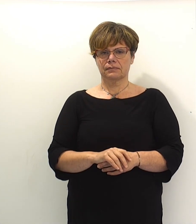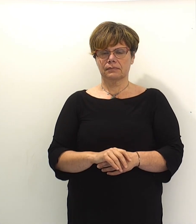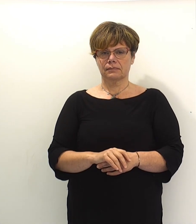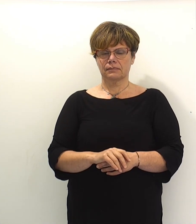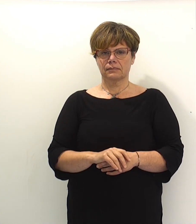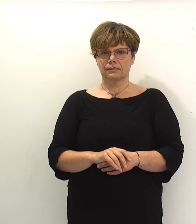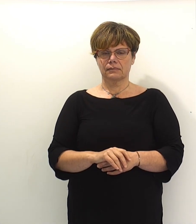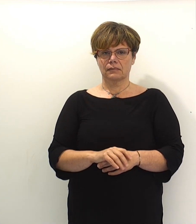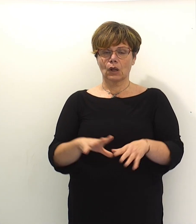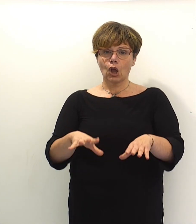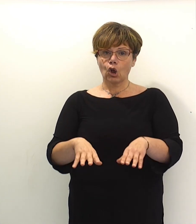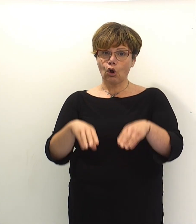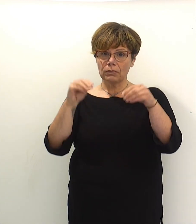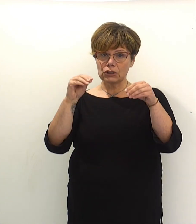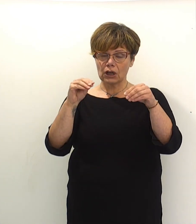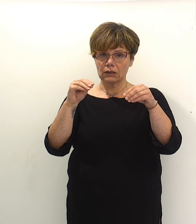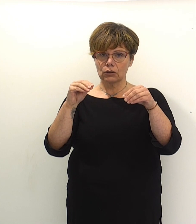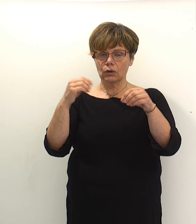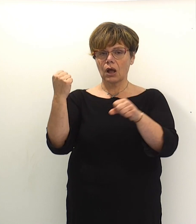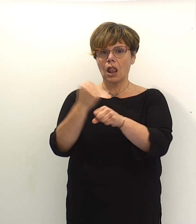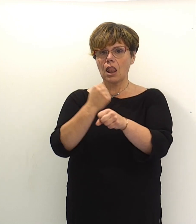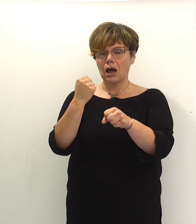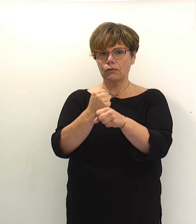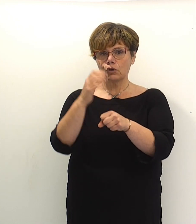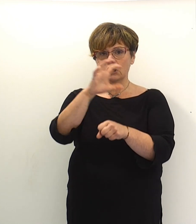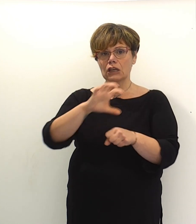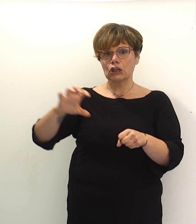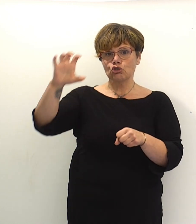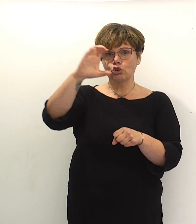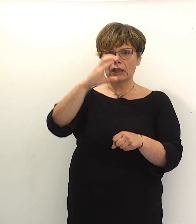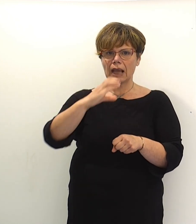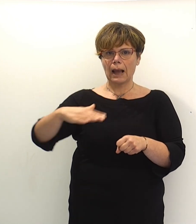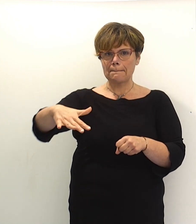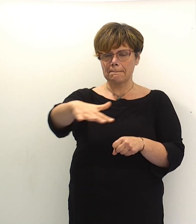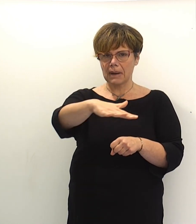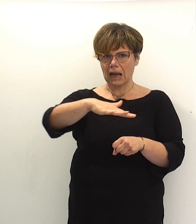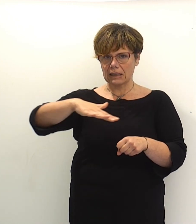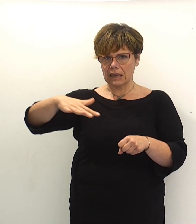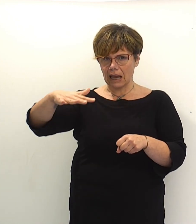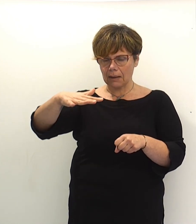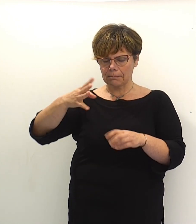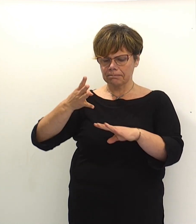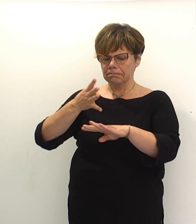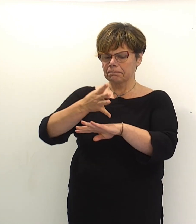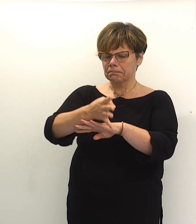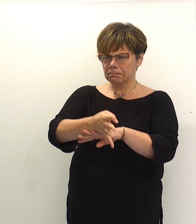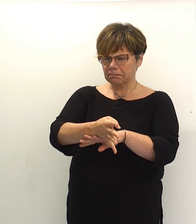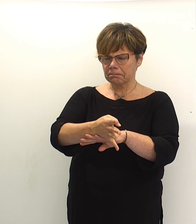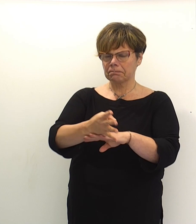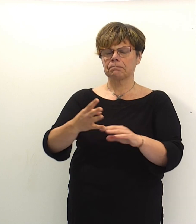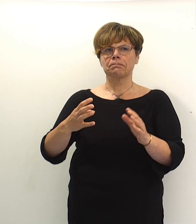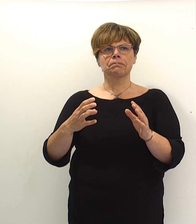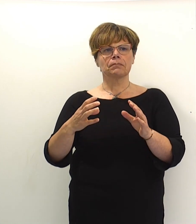in corso i lavori della Regione Campania che interessano la